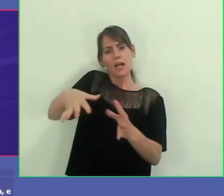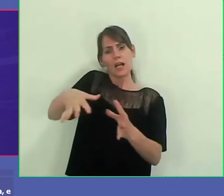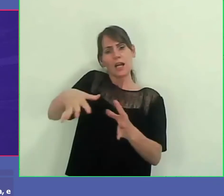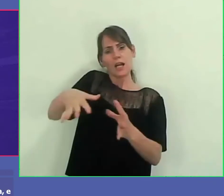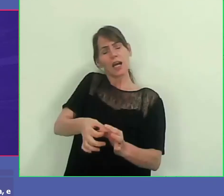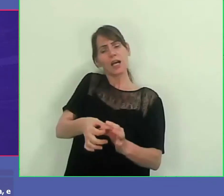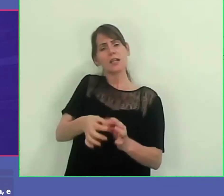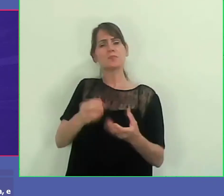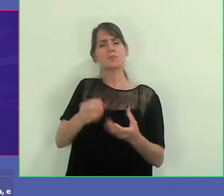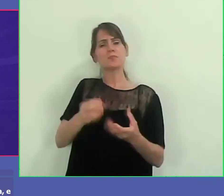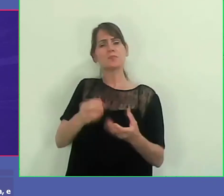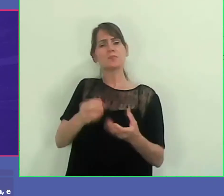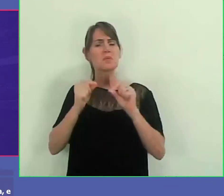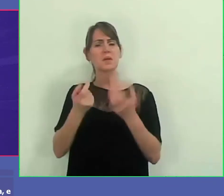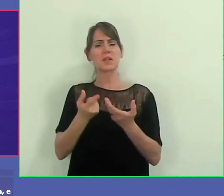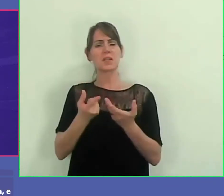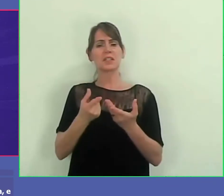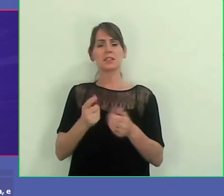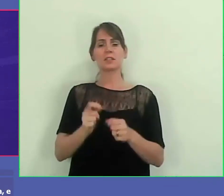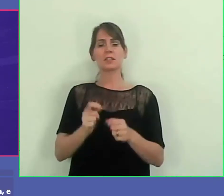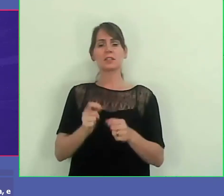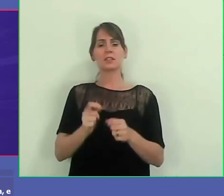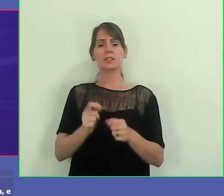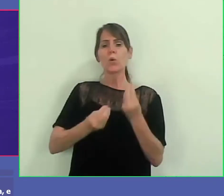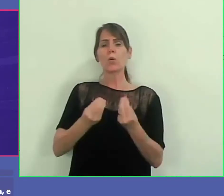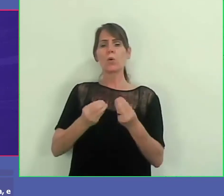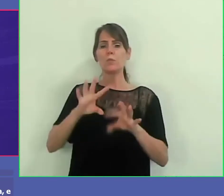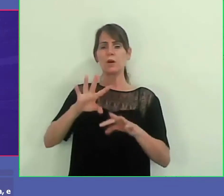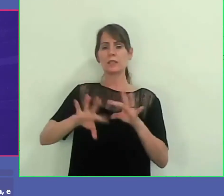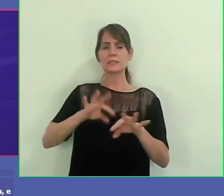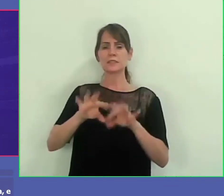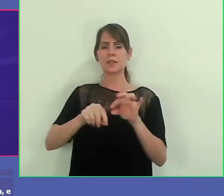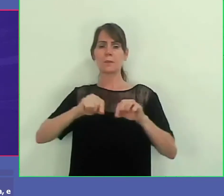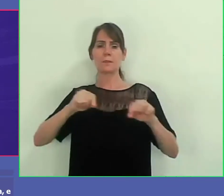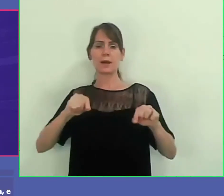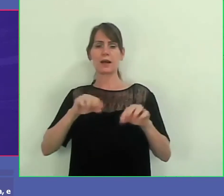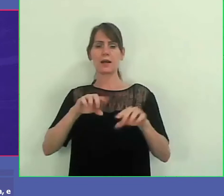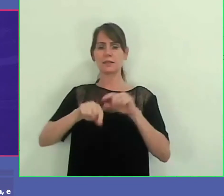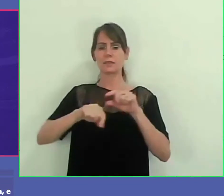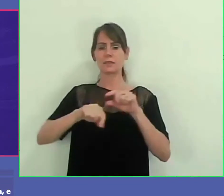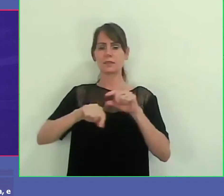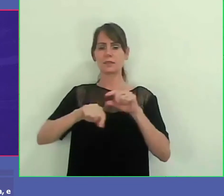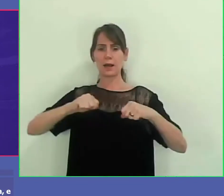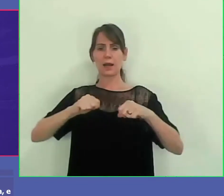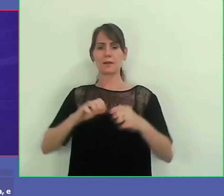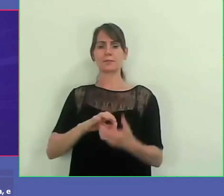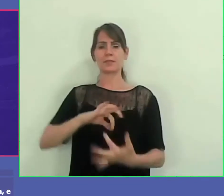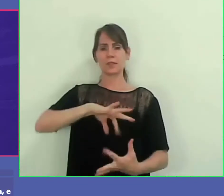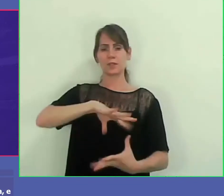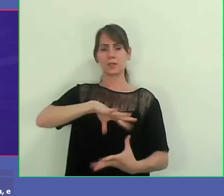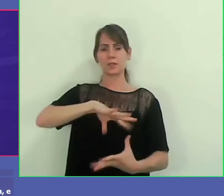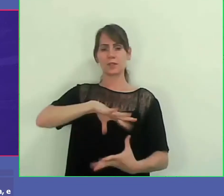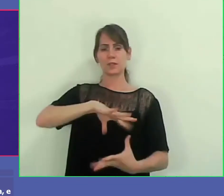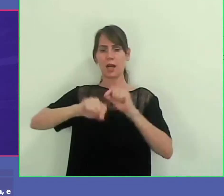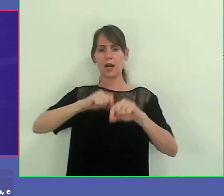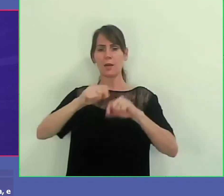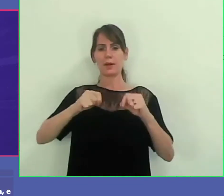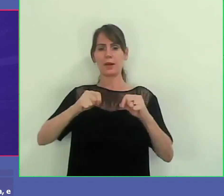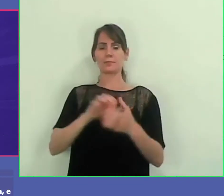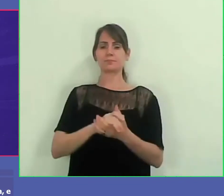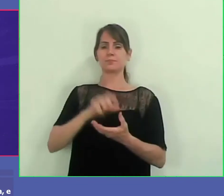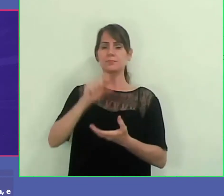é amarrar, não é conectar, é amarrar, né? E o que desligar é o